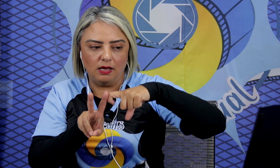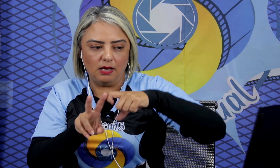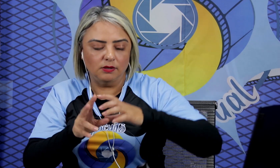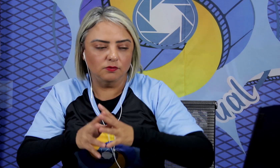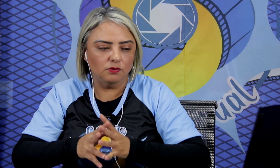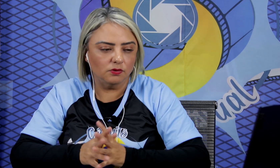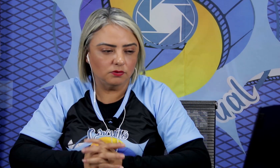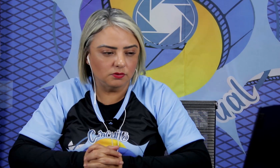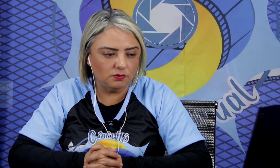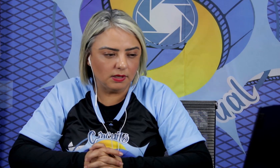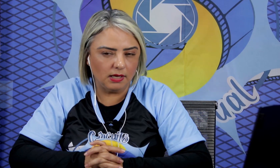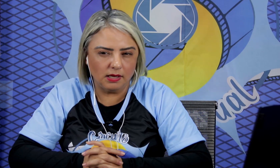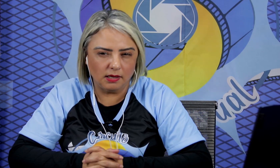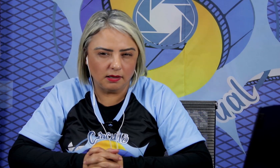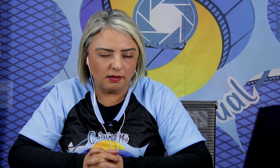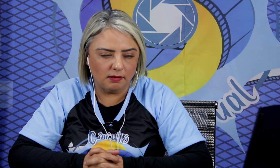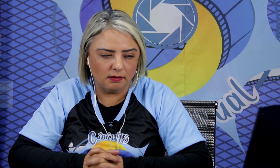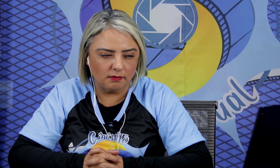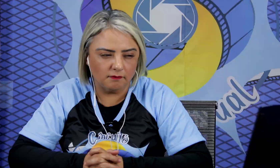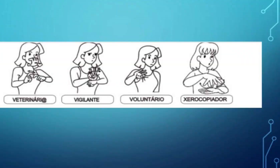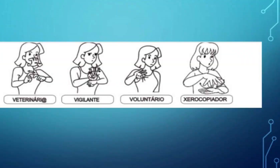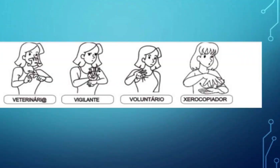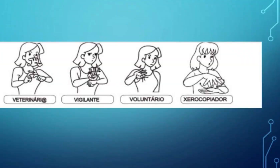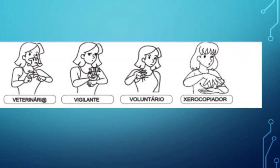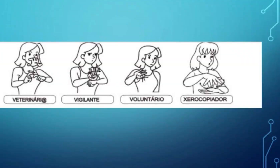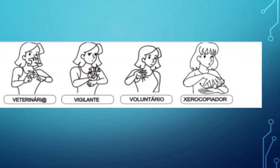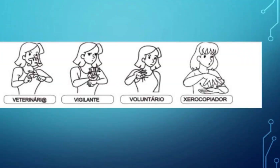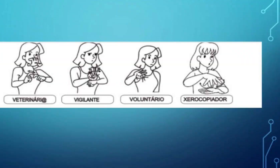Aí o outro é... Olha aí, gente.